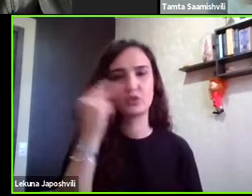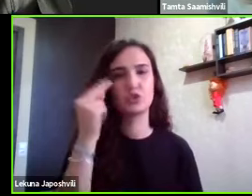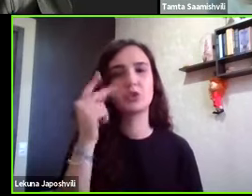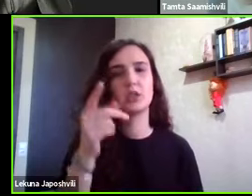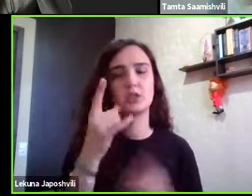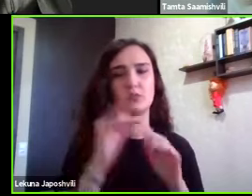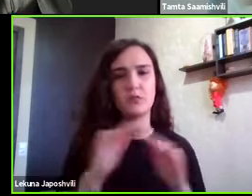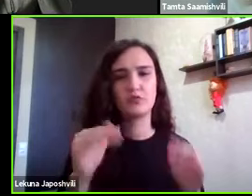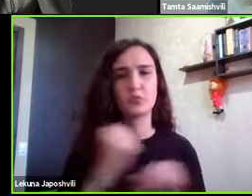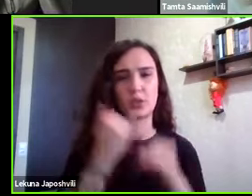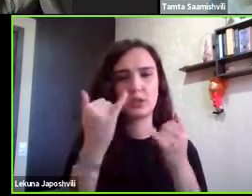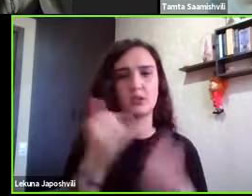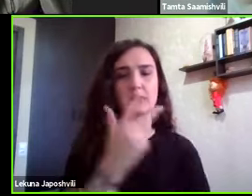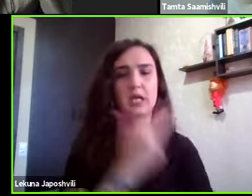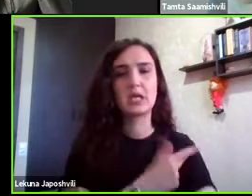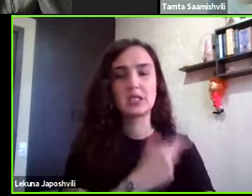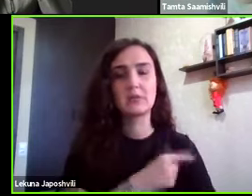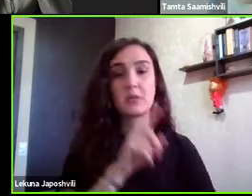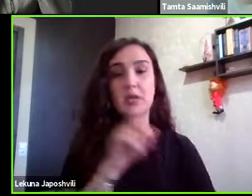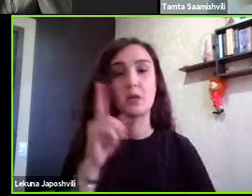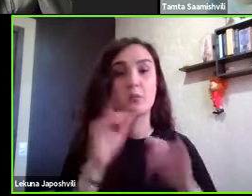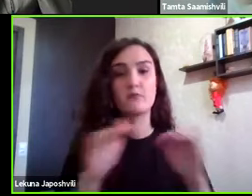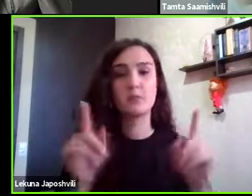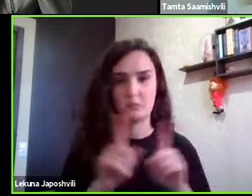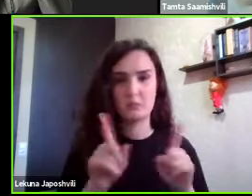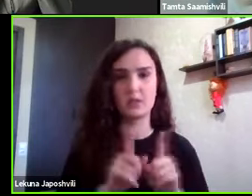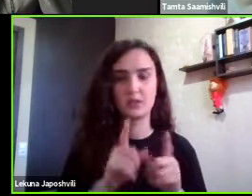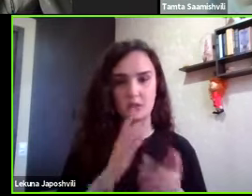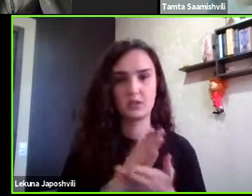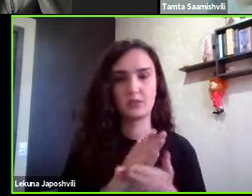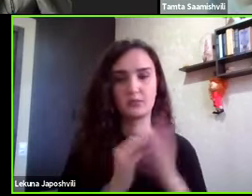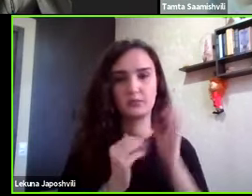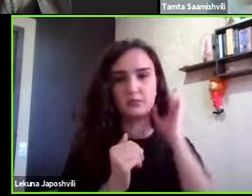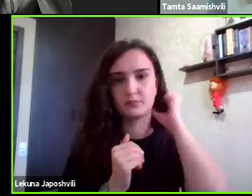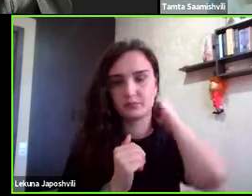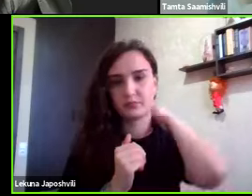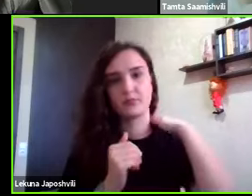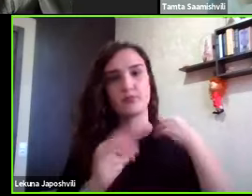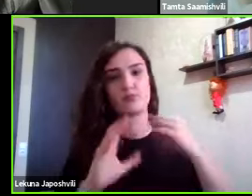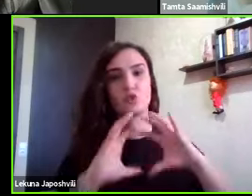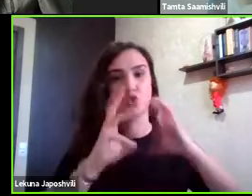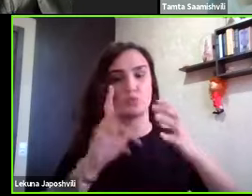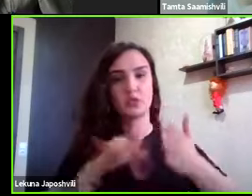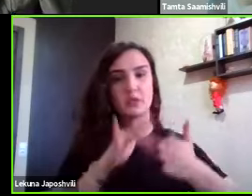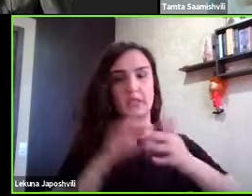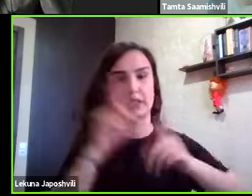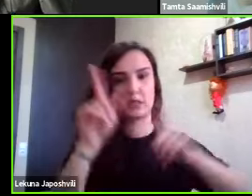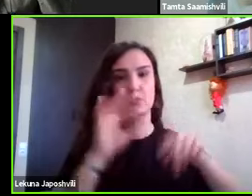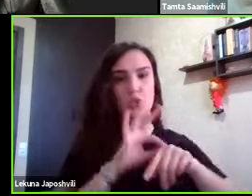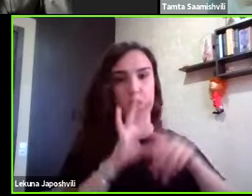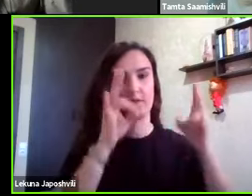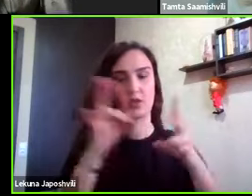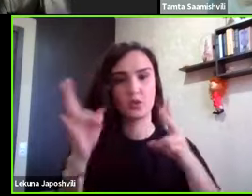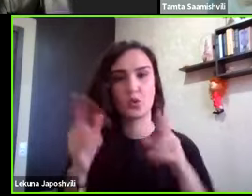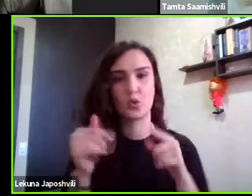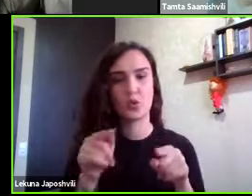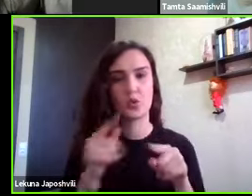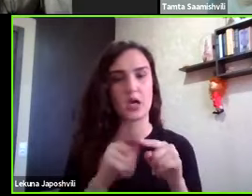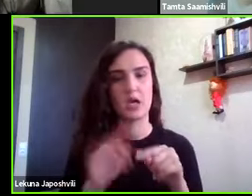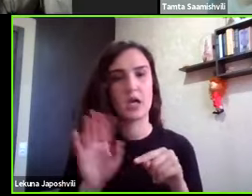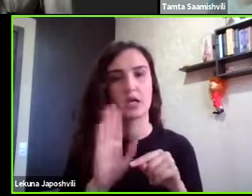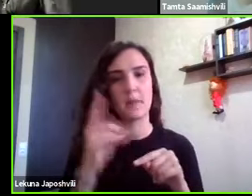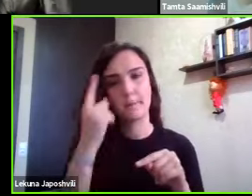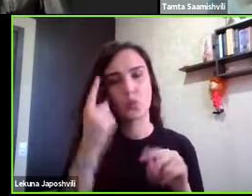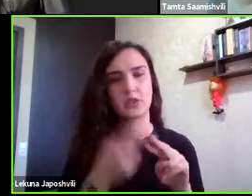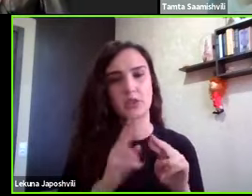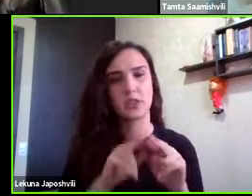ბავშვებს უკეთებს ამაცრებს, მაგრამ ბავშვები მაინც გაგვხდა მსოფლიოს ამ ქვეყნებში, ავად, ხომ? ამდენად არ ამგონია, რომ